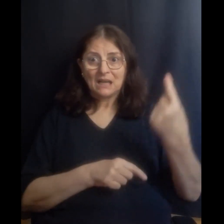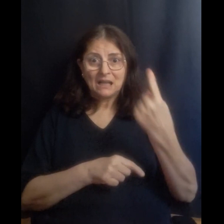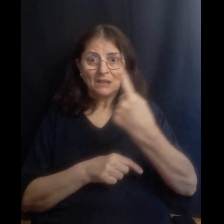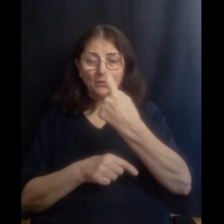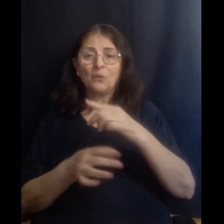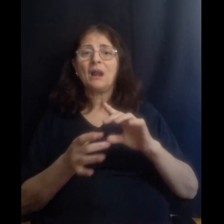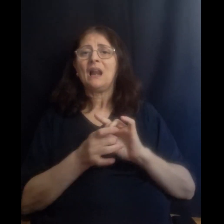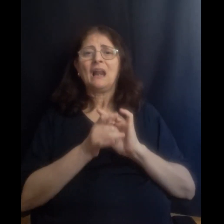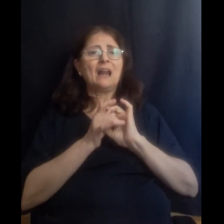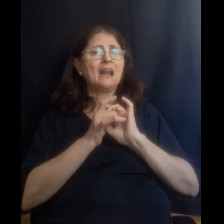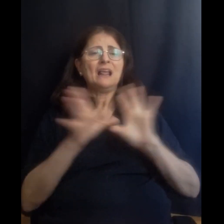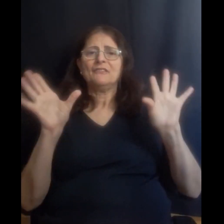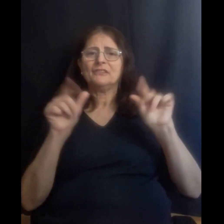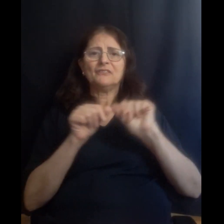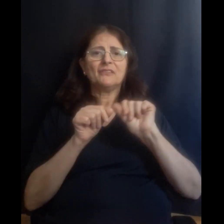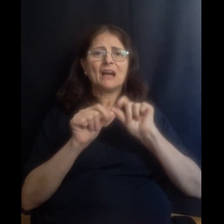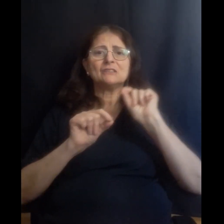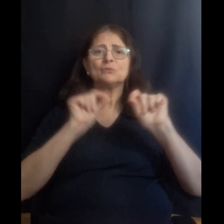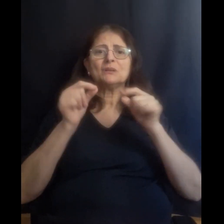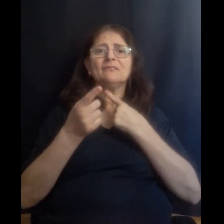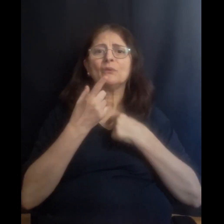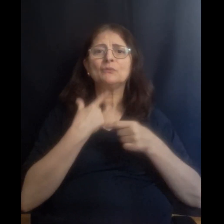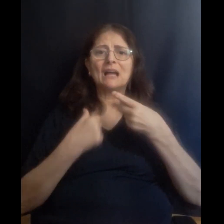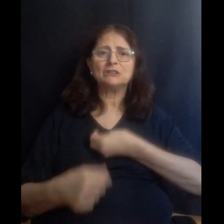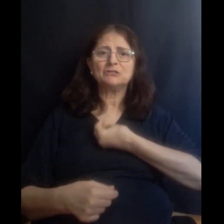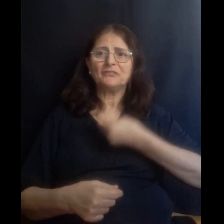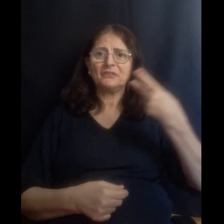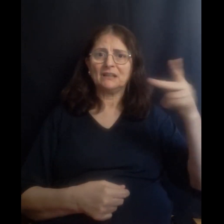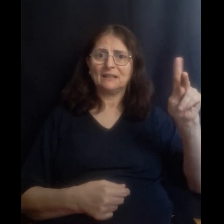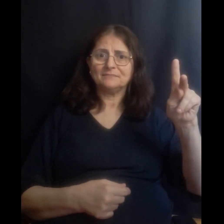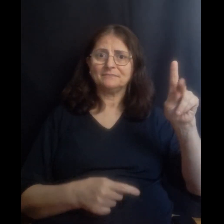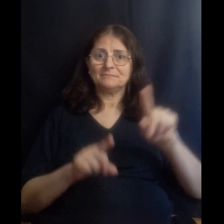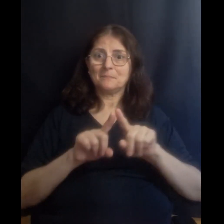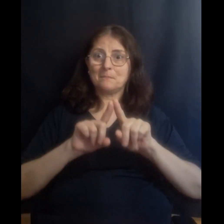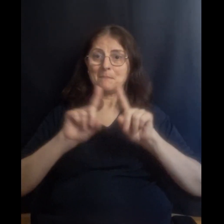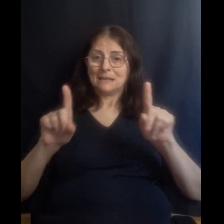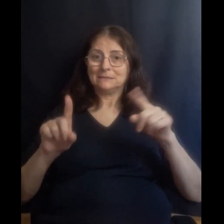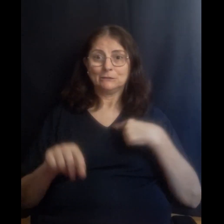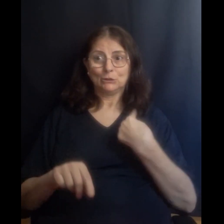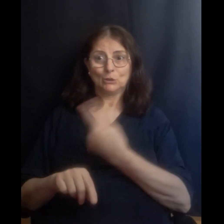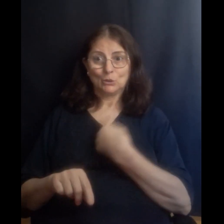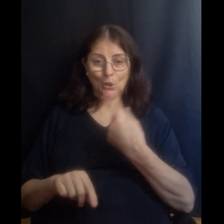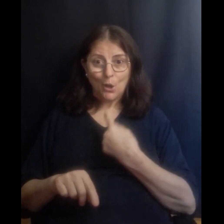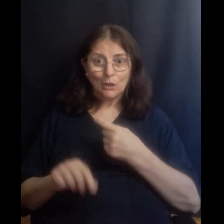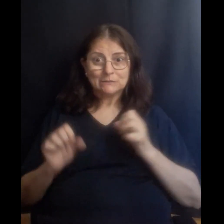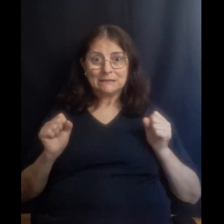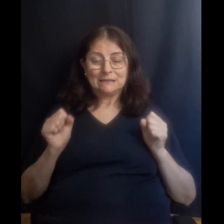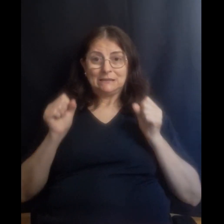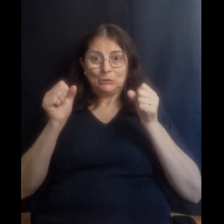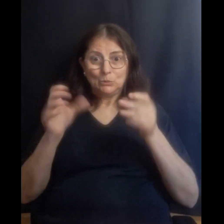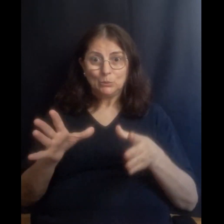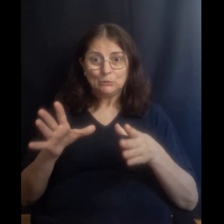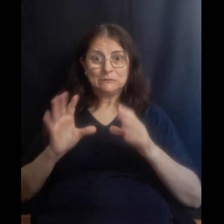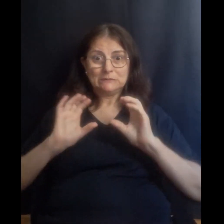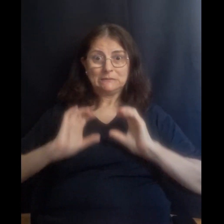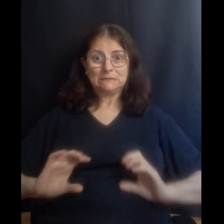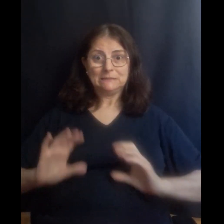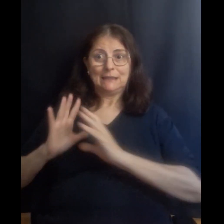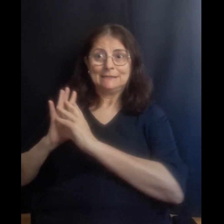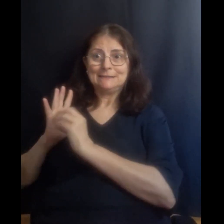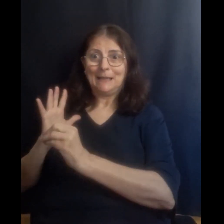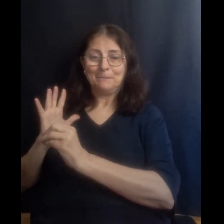livre para fazer o que quer de si mesmo. Mas não podemos negar que as nossas atitudes servem